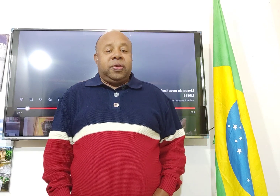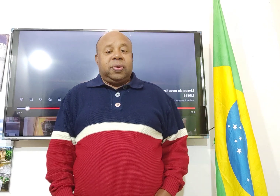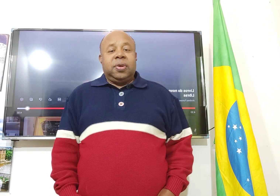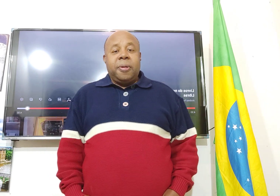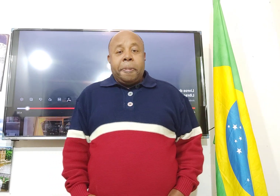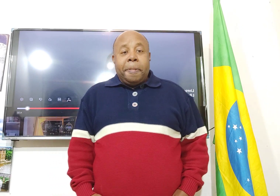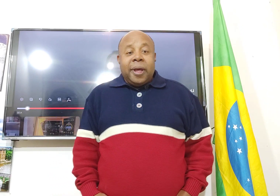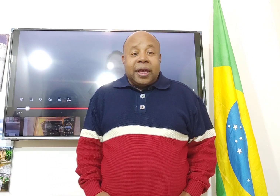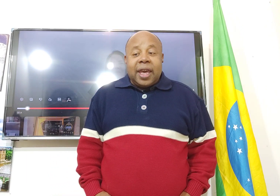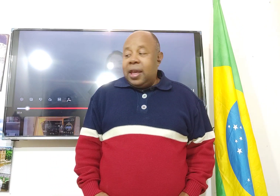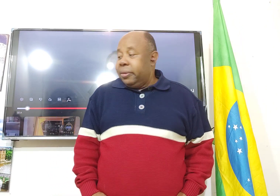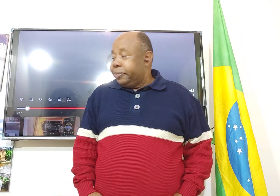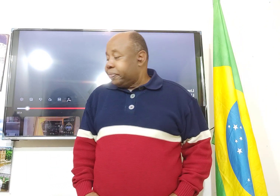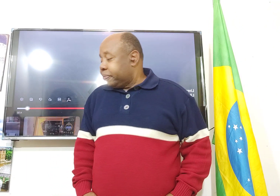jeitos. E quem,